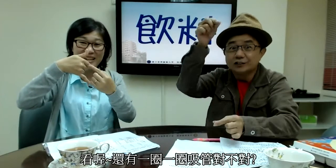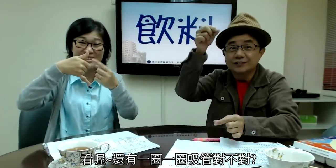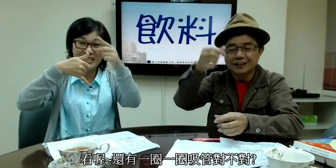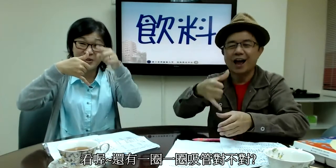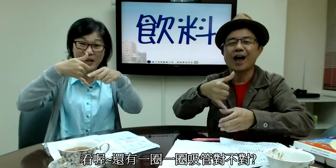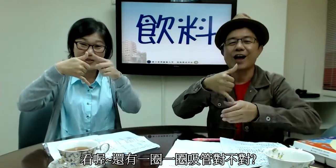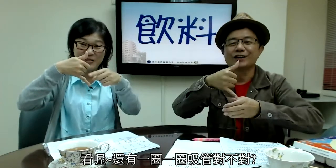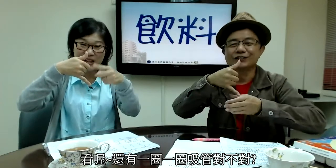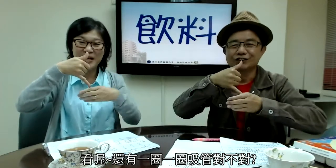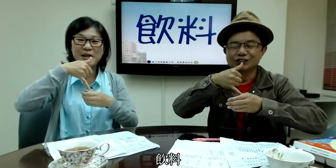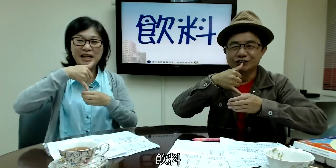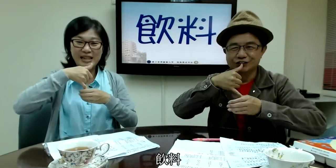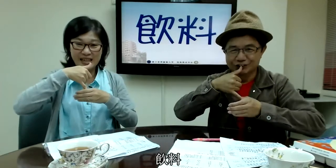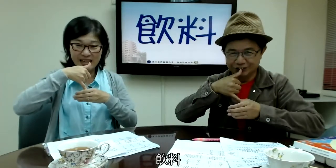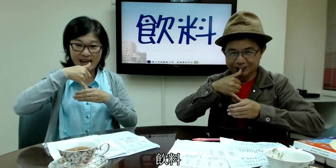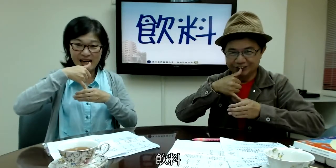吸管，对不对？饮料，